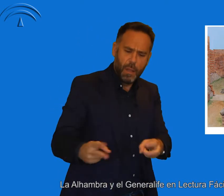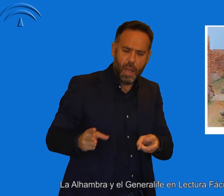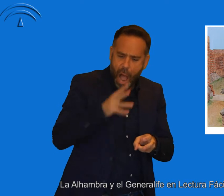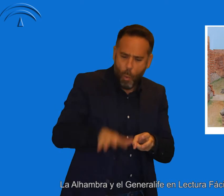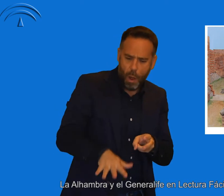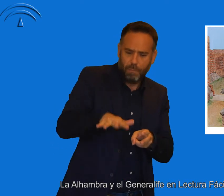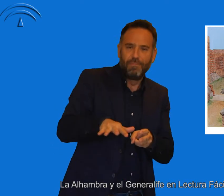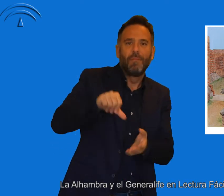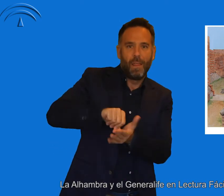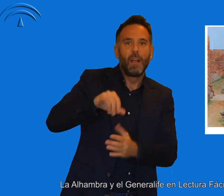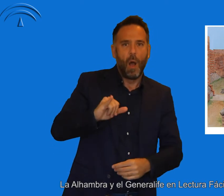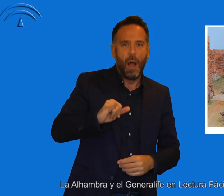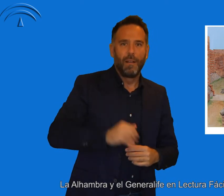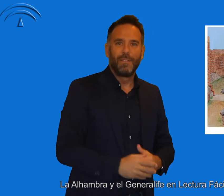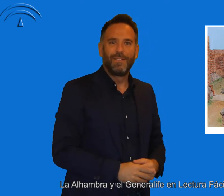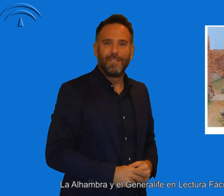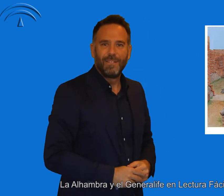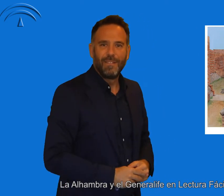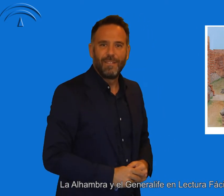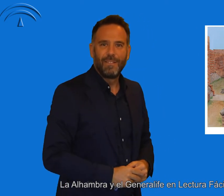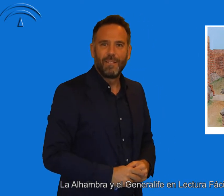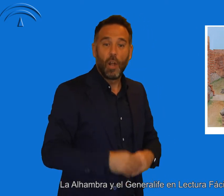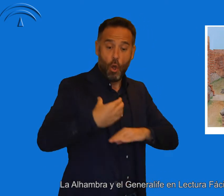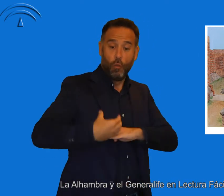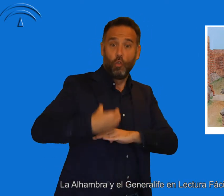La más importante tiene una alberca en el centro.